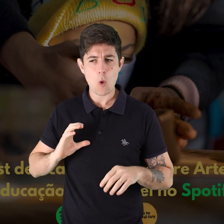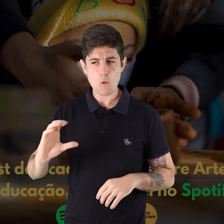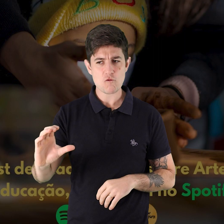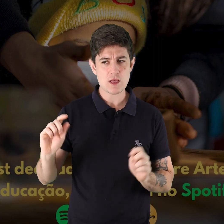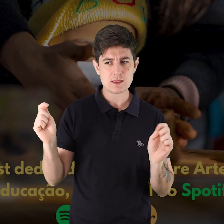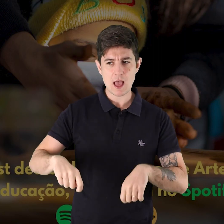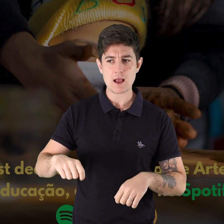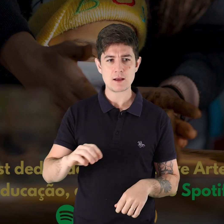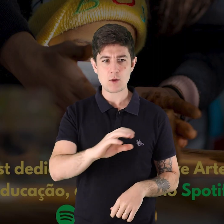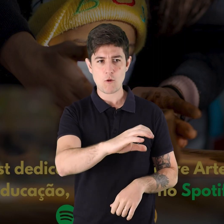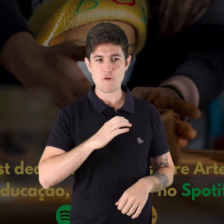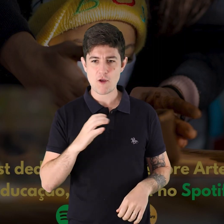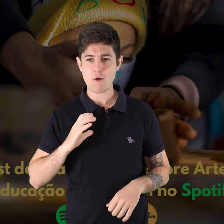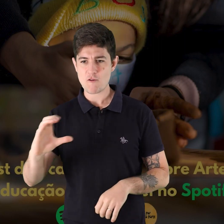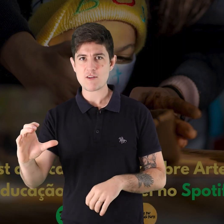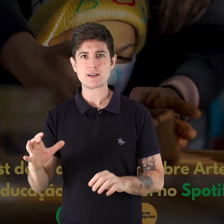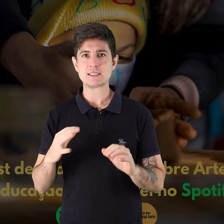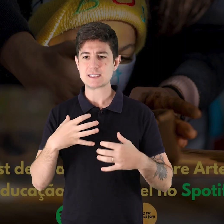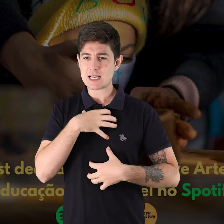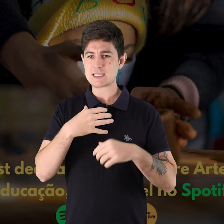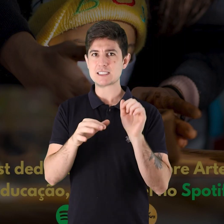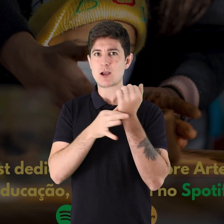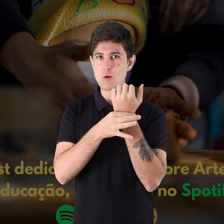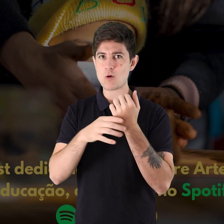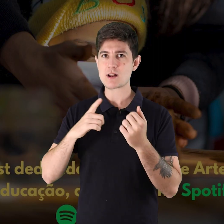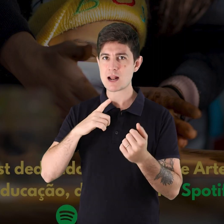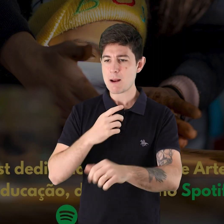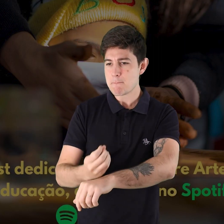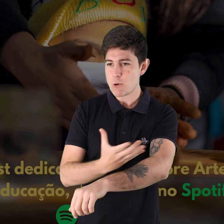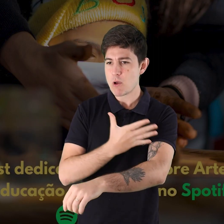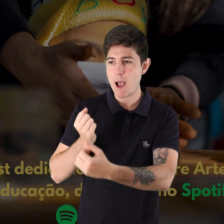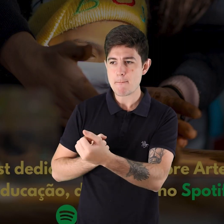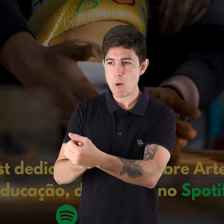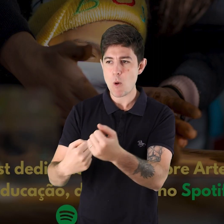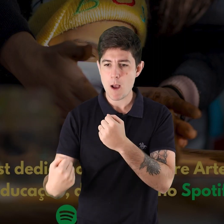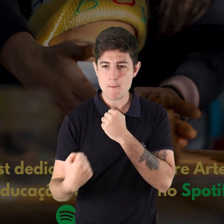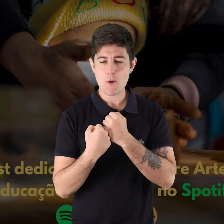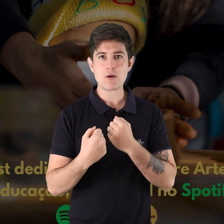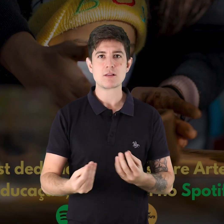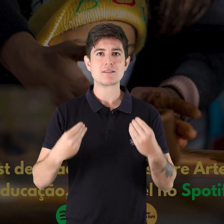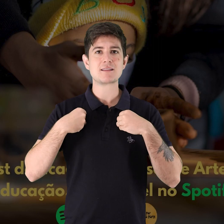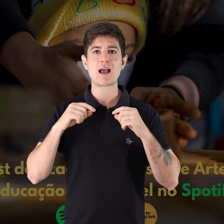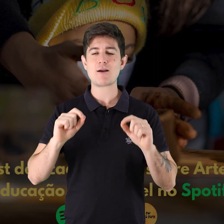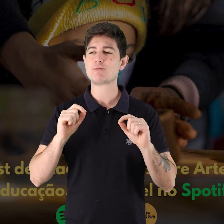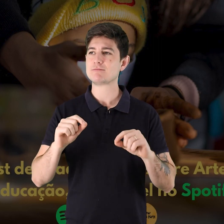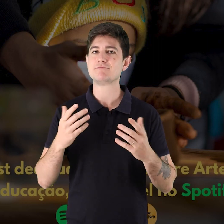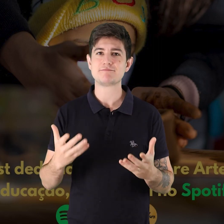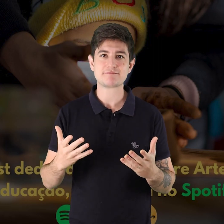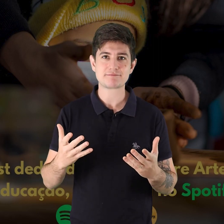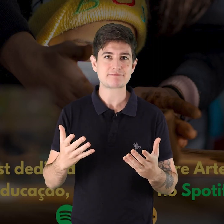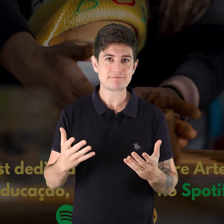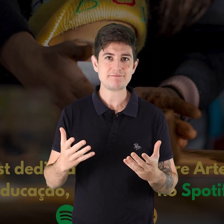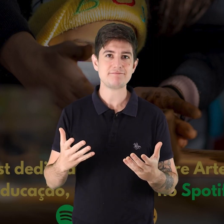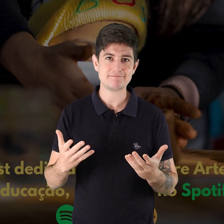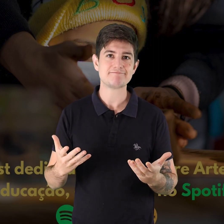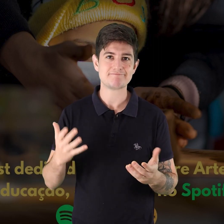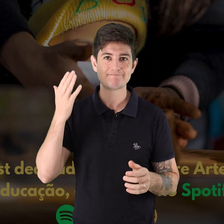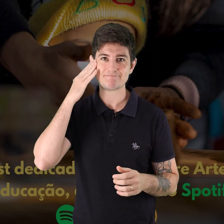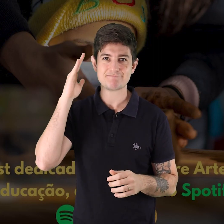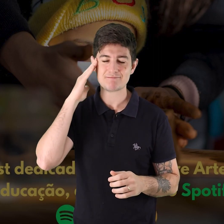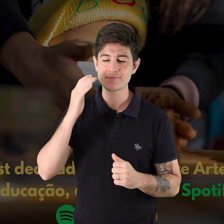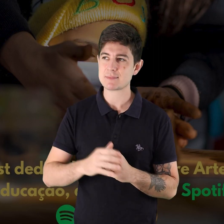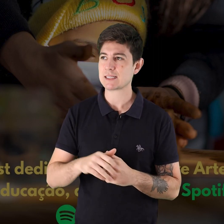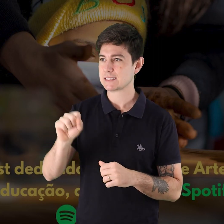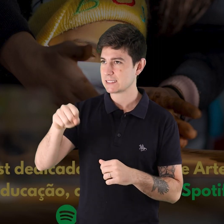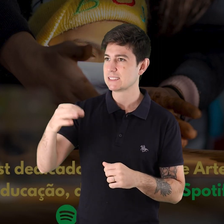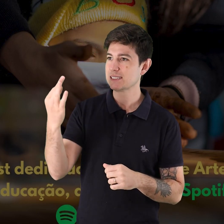de relações confiáveis, onde você se sente segura, onde você tem apoio emocional, isso te gera... Sem